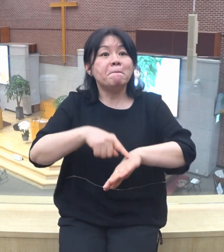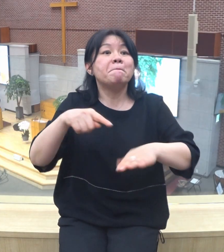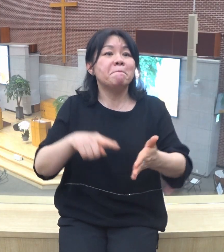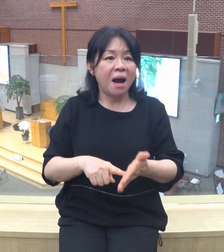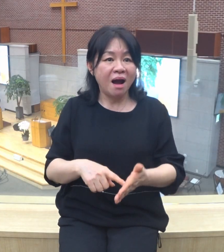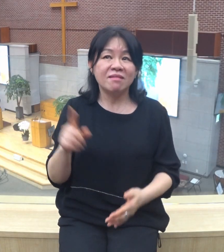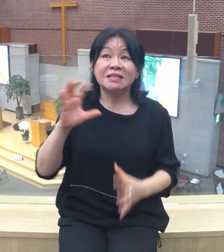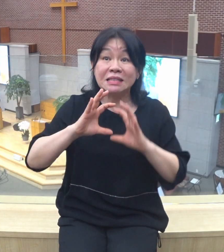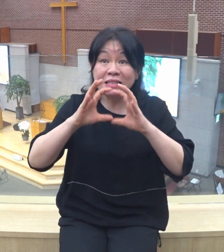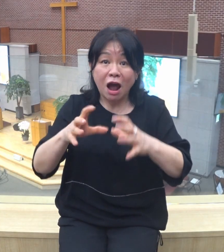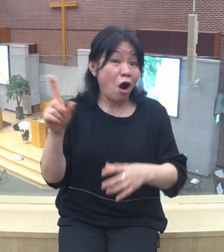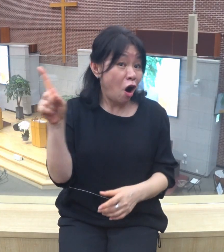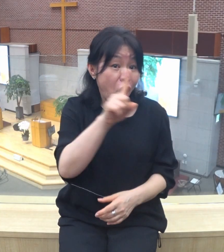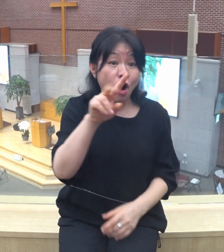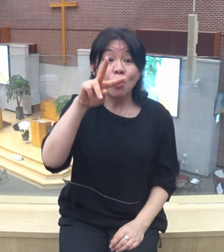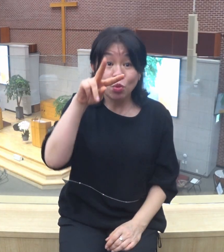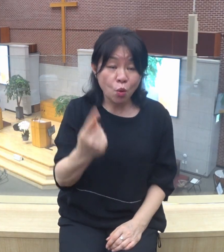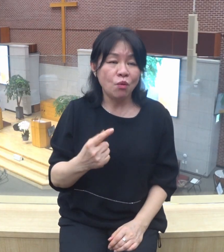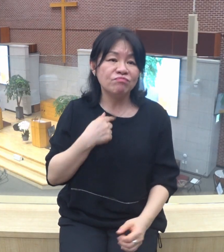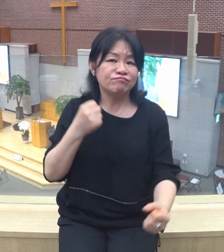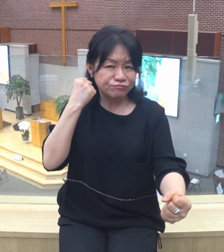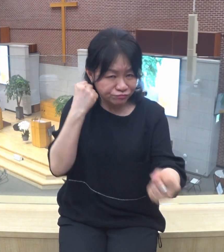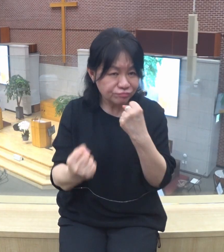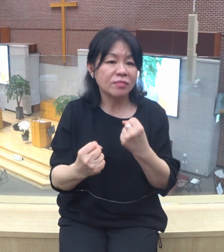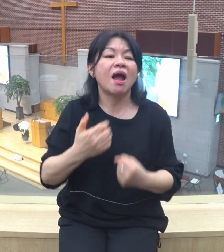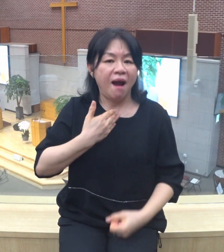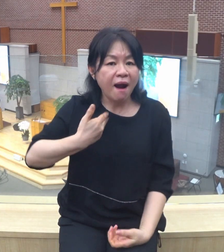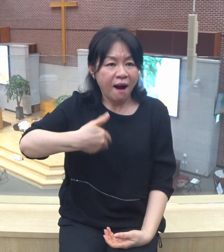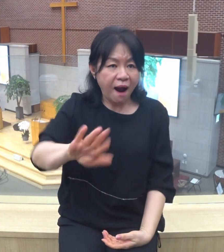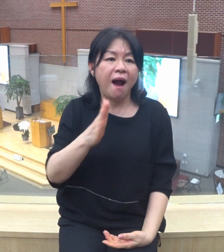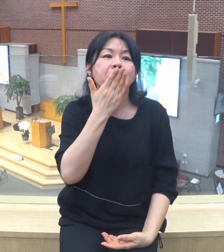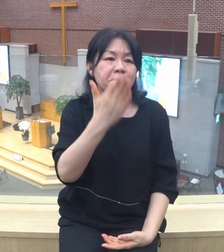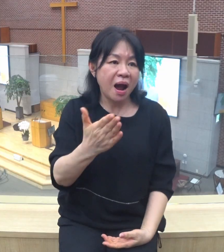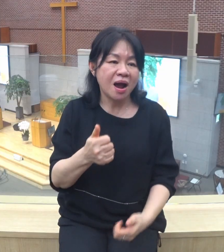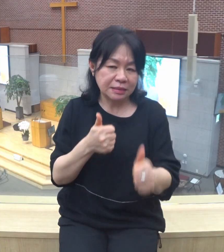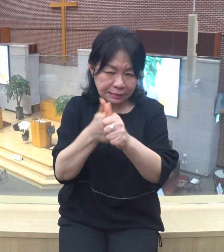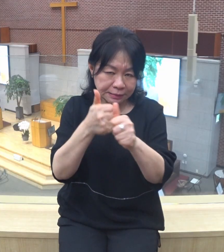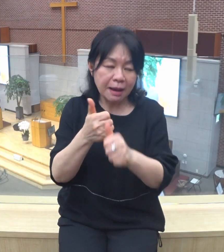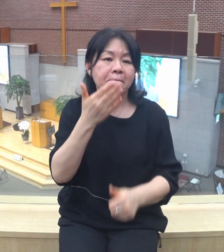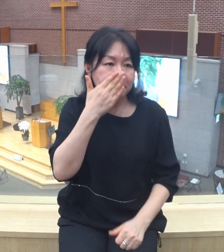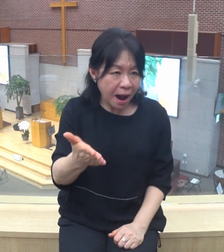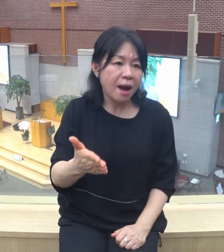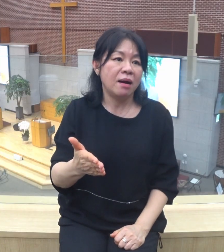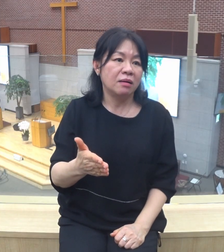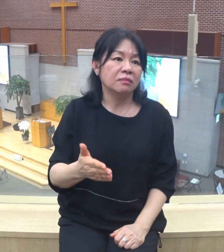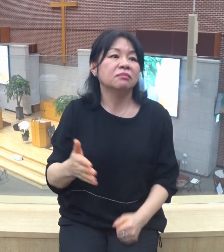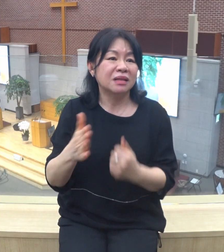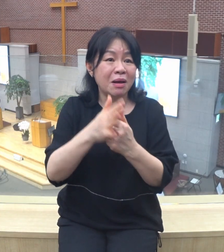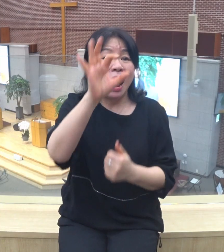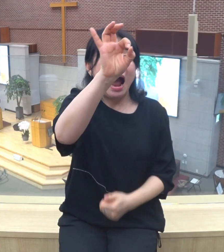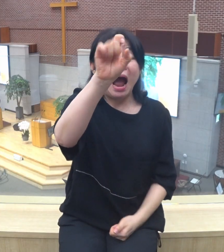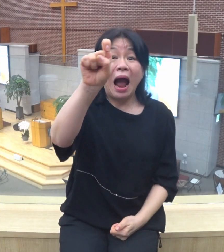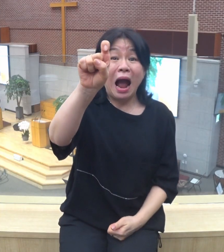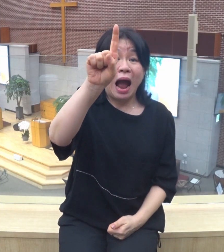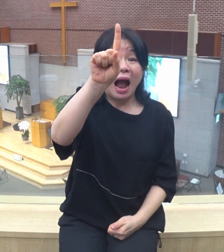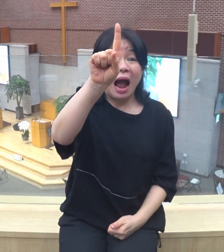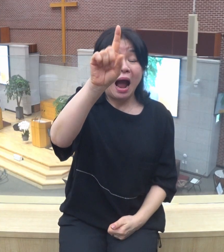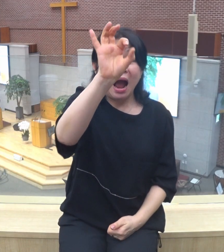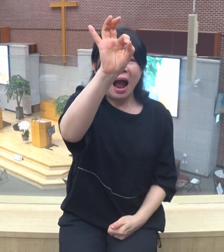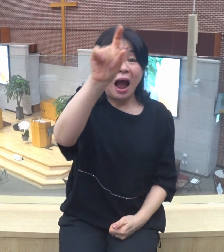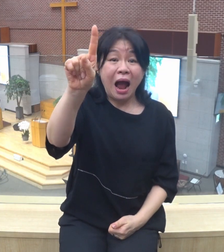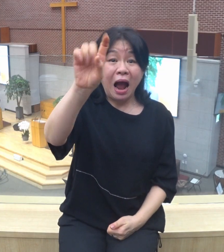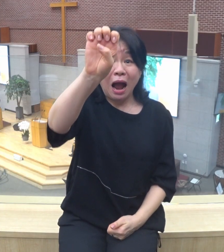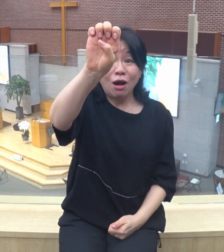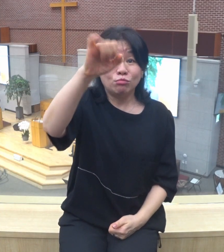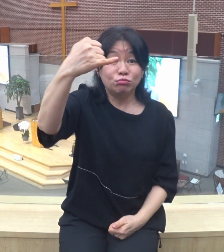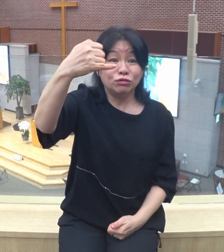생각이 들었습니다. 나는 아프간에도 갈 수 있겠다 이런 생각이 들었습니다. 당시 아프간은요 다 잊으셨겠지만